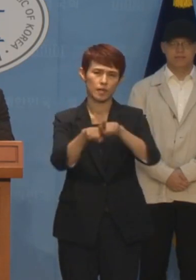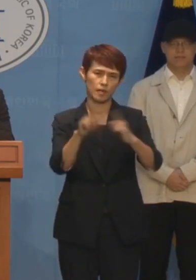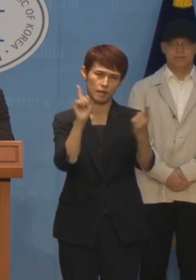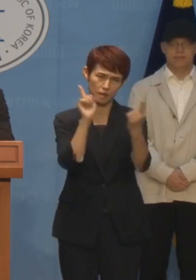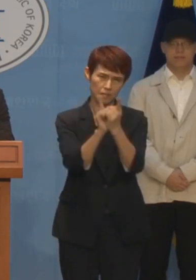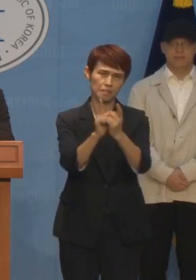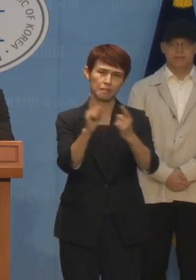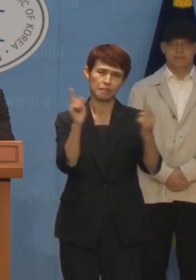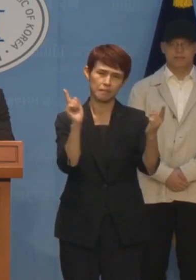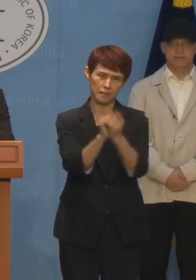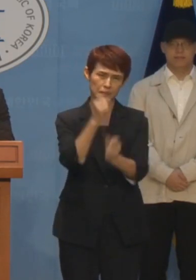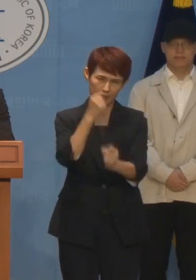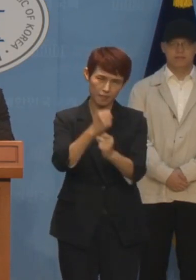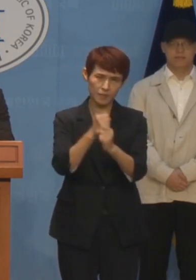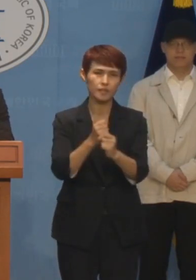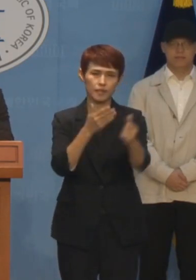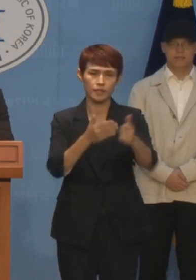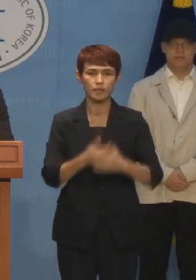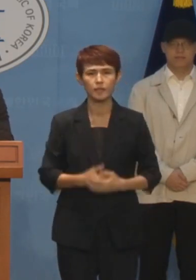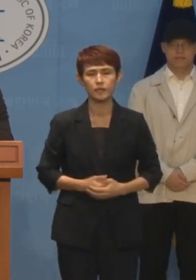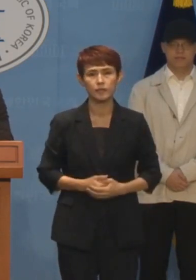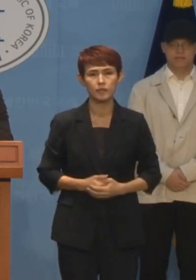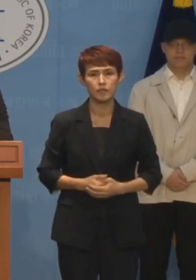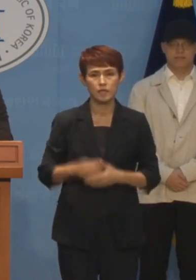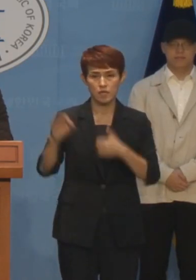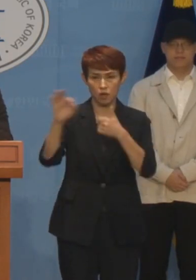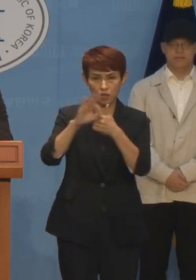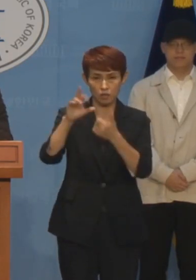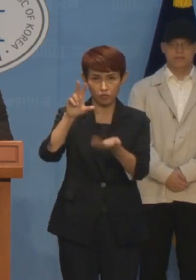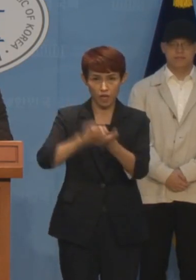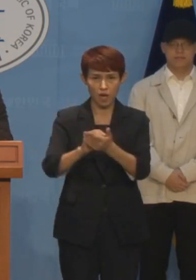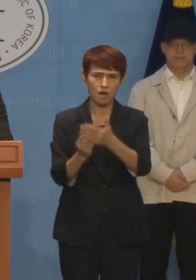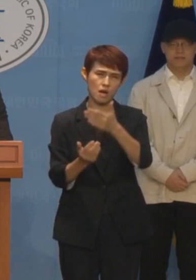만듭시다. 연금 위기는 이미 시작되었습니다.